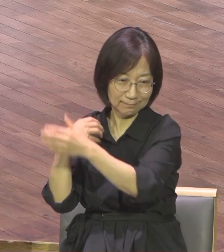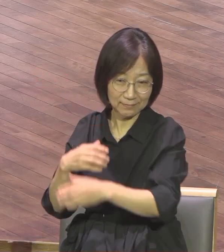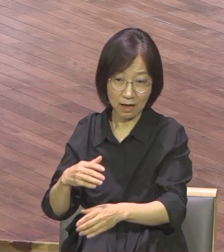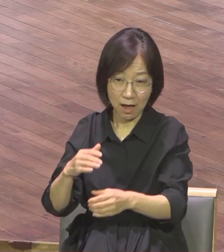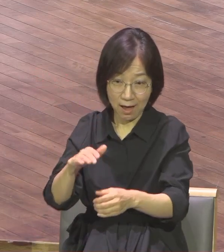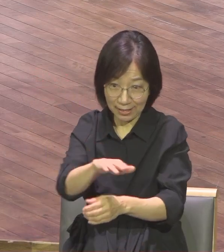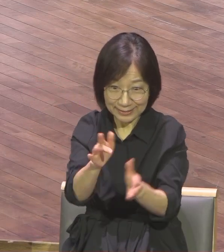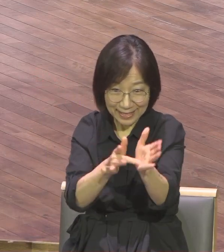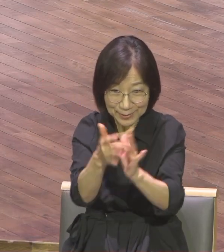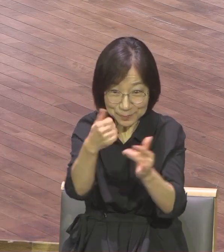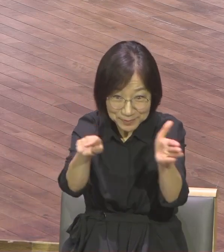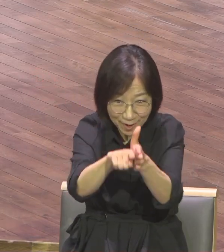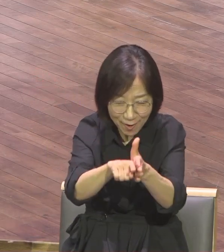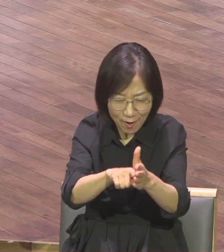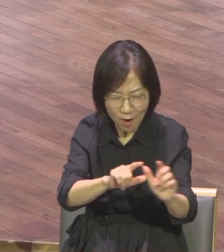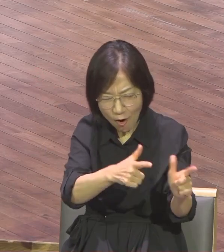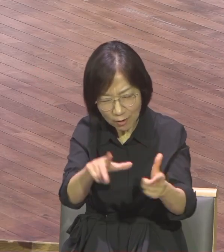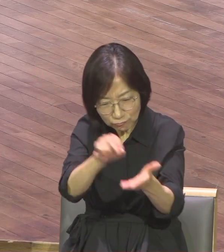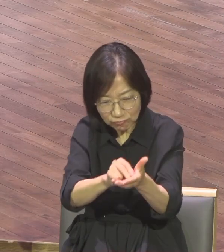다 책임져줘.